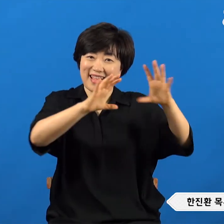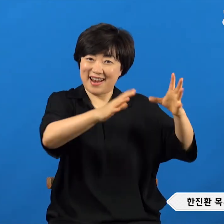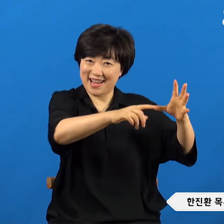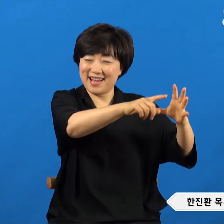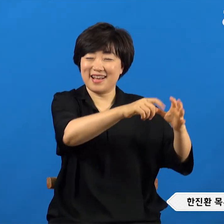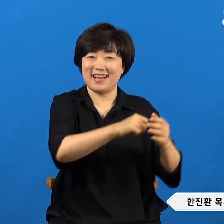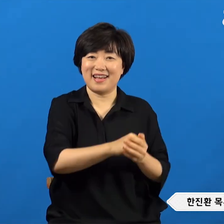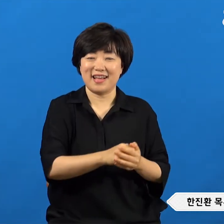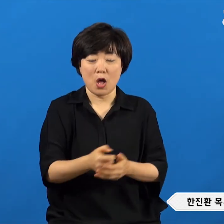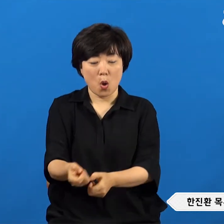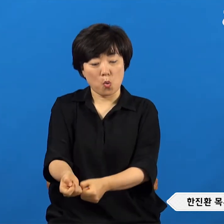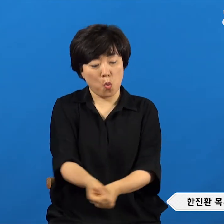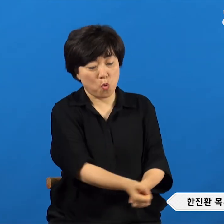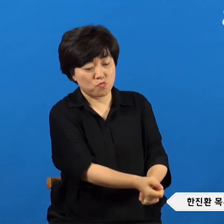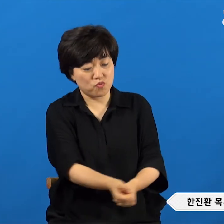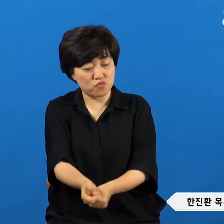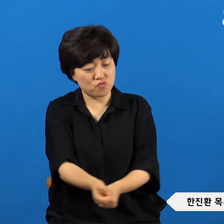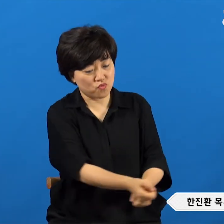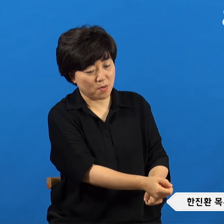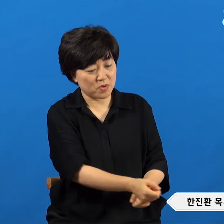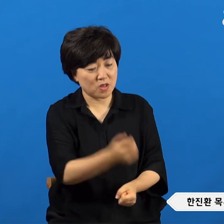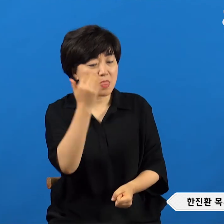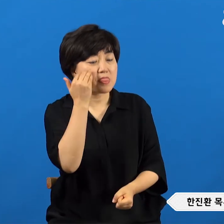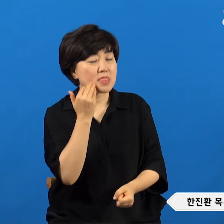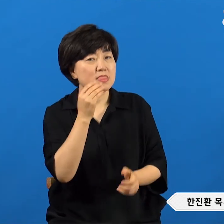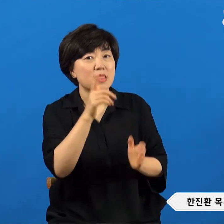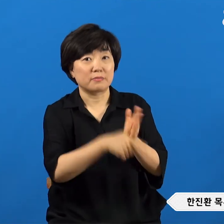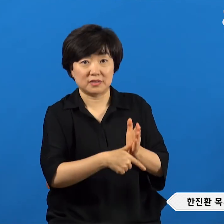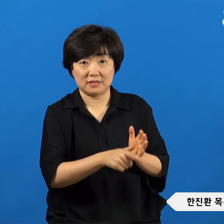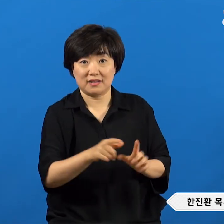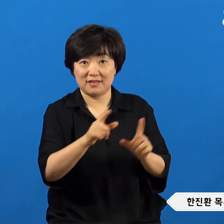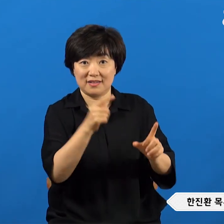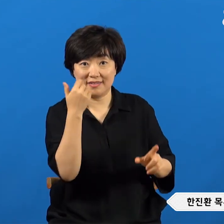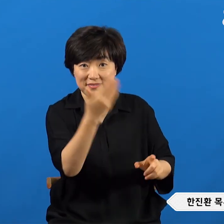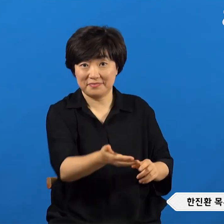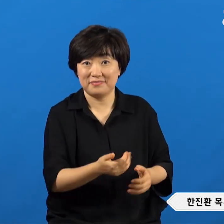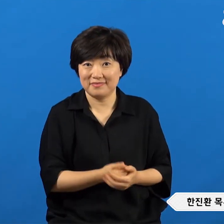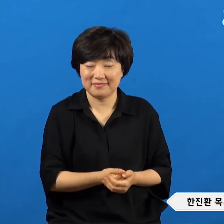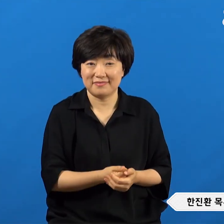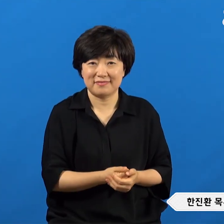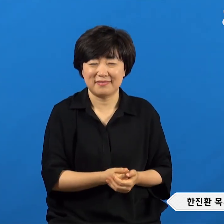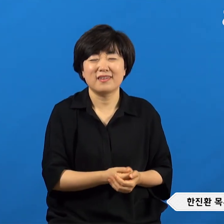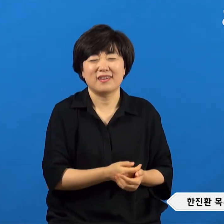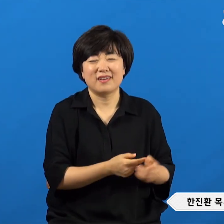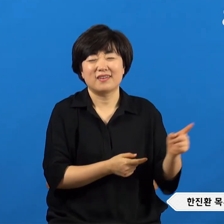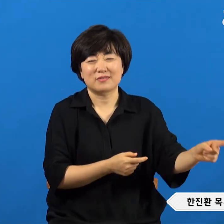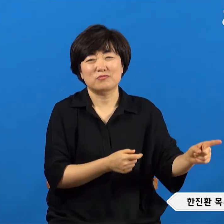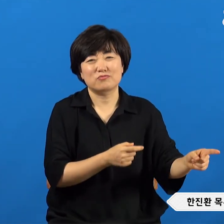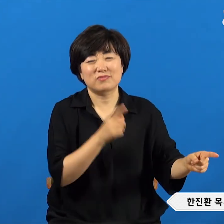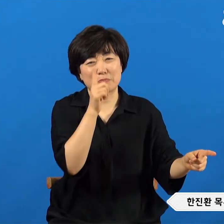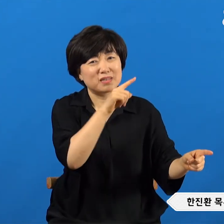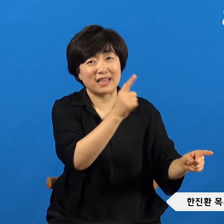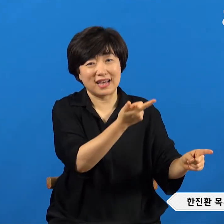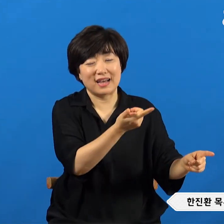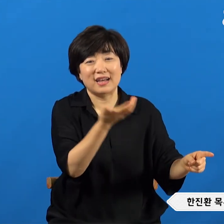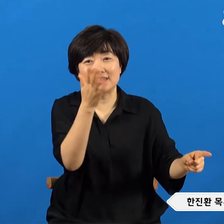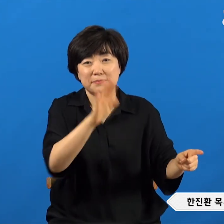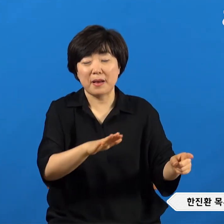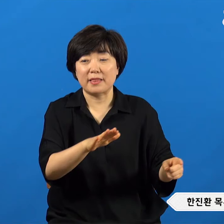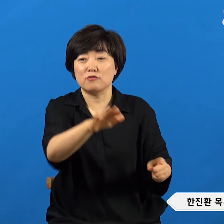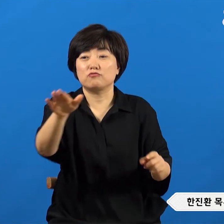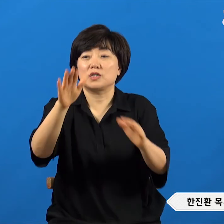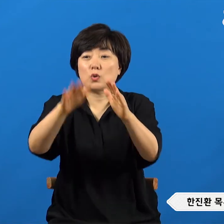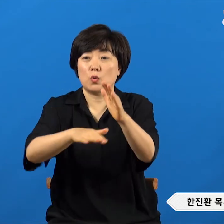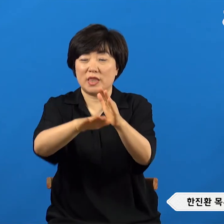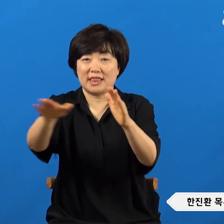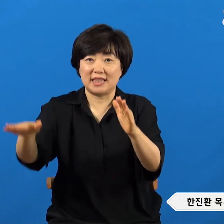나라에 가서 골프나 치면서 여생을 보내고 싶습니까? 그것도 좋지만은 저는 우리 교인들이